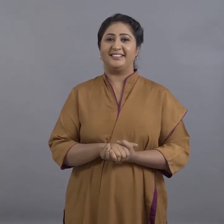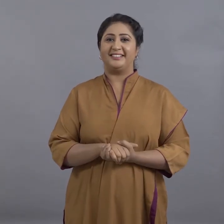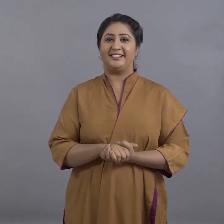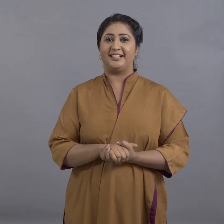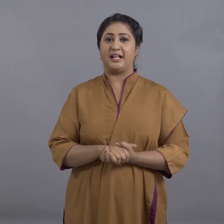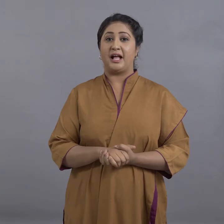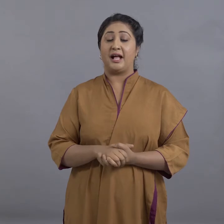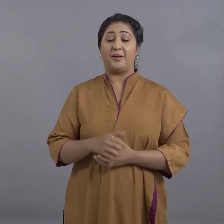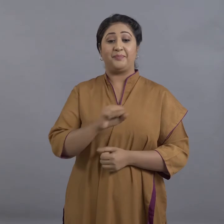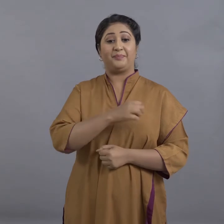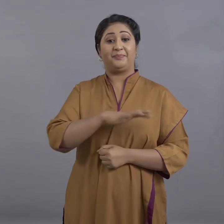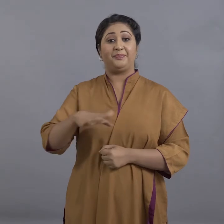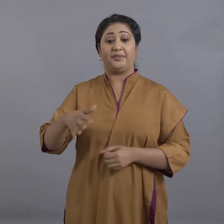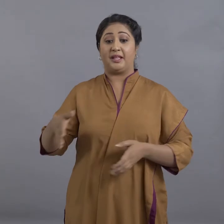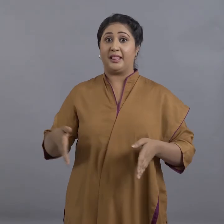दरिया,